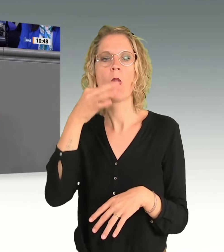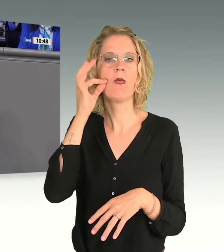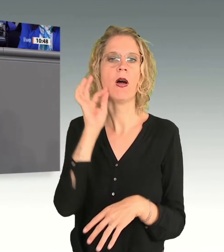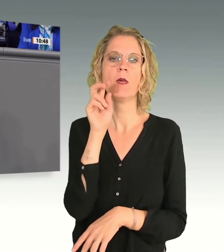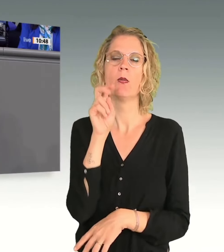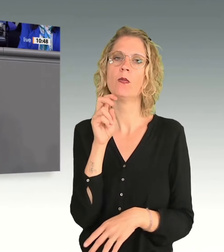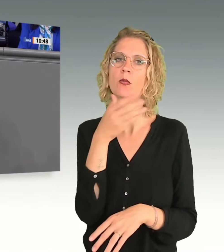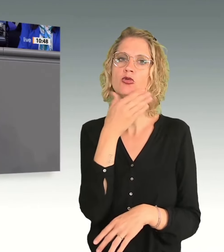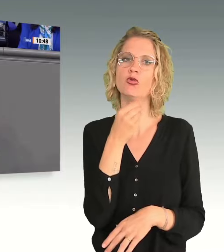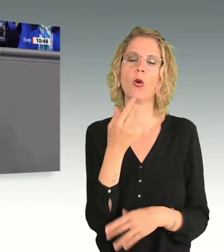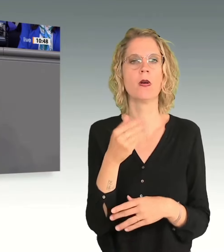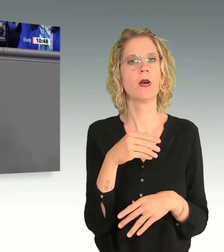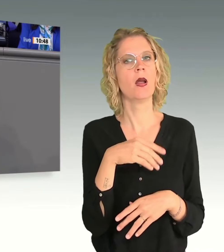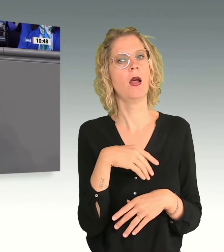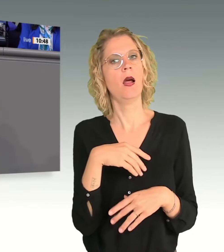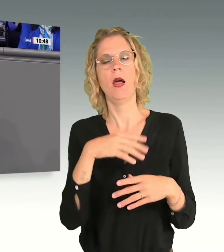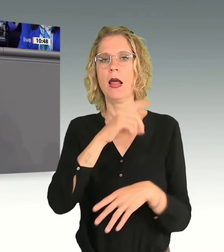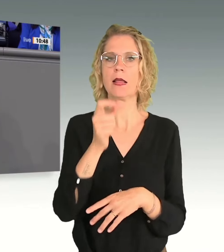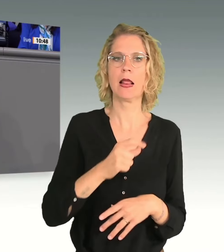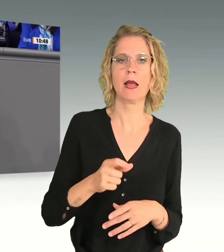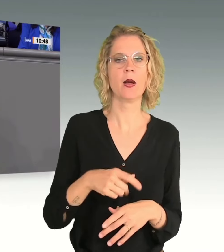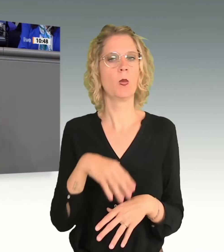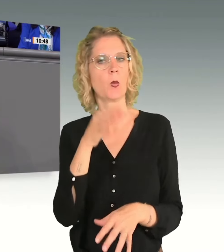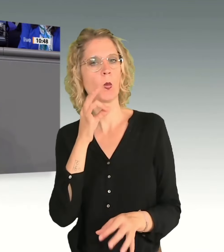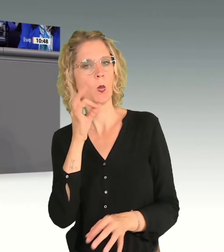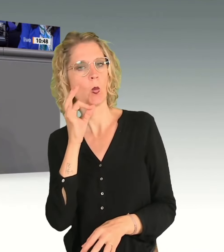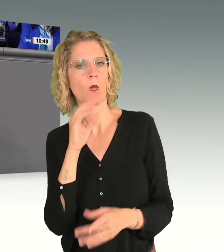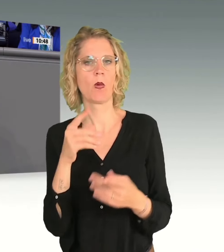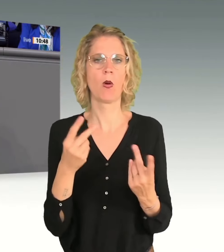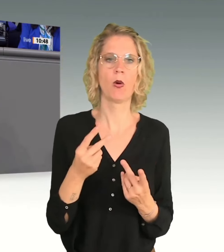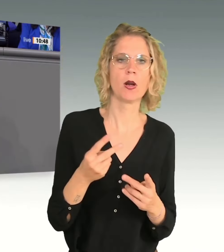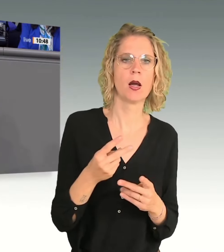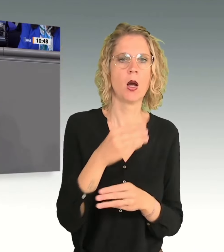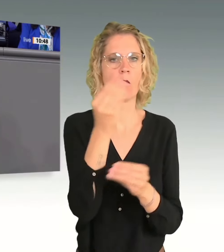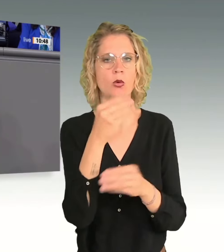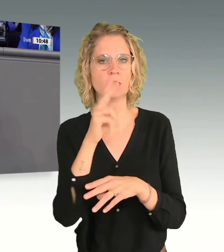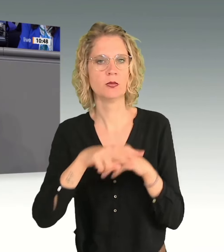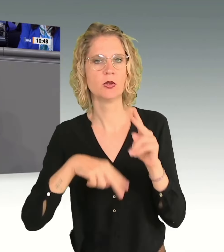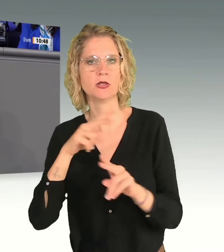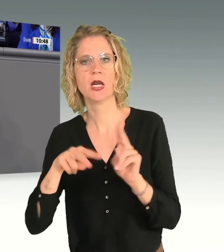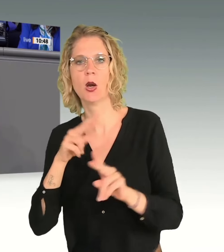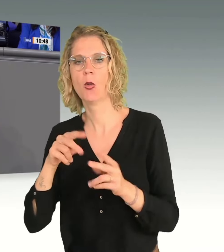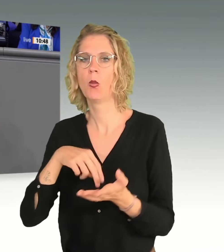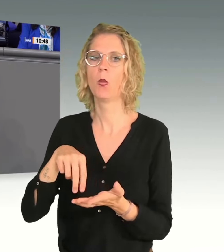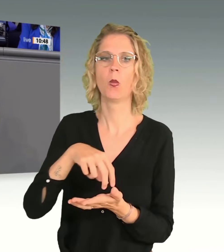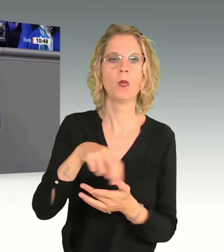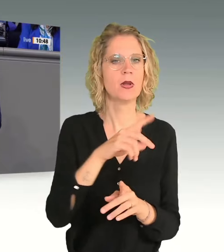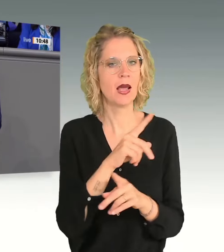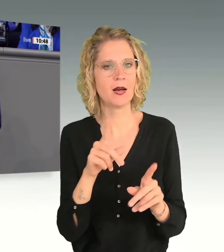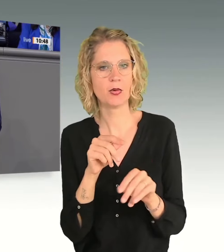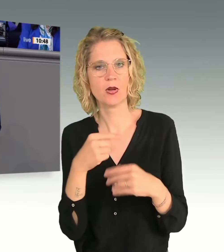der Schule, im Club oder eben im Stadtpark nach der Abifeier direkt zwangsbereichert vom besten Deutschland aller Zeiten.